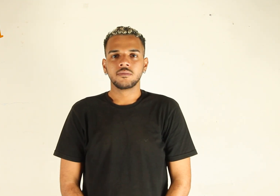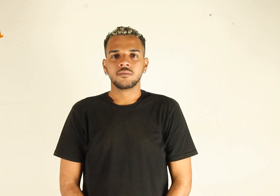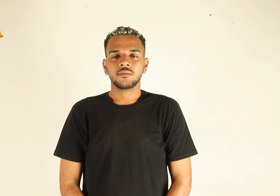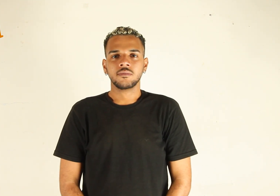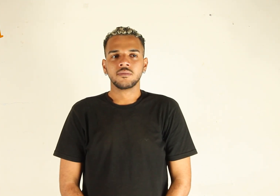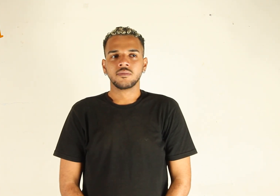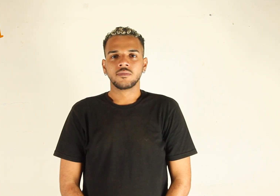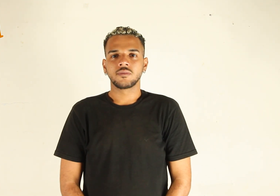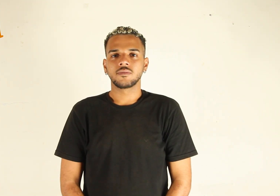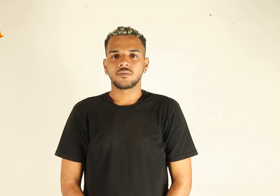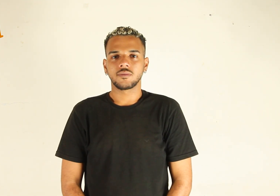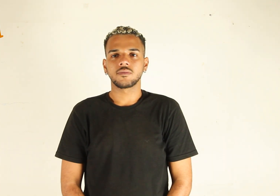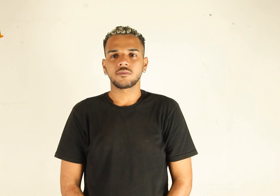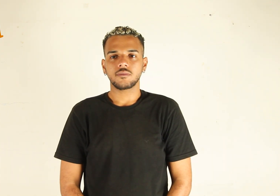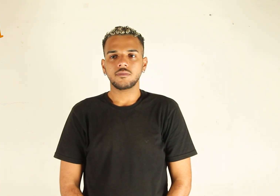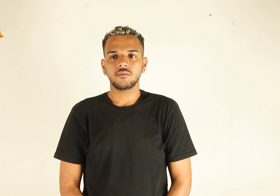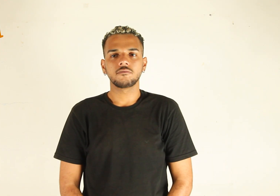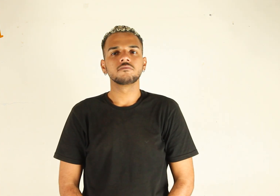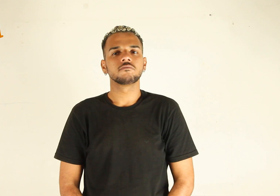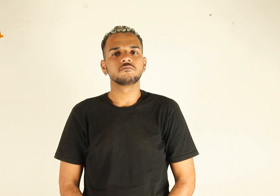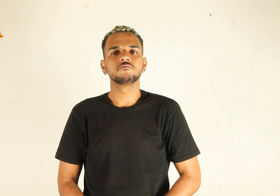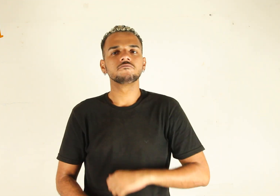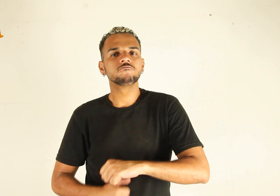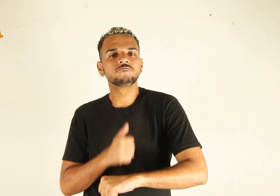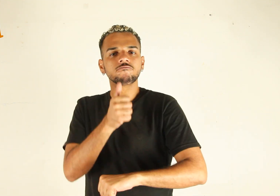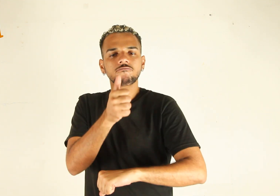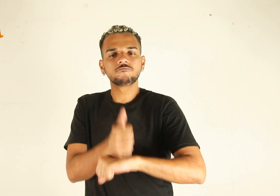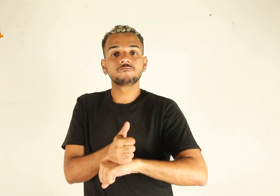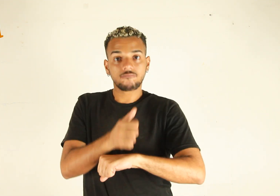aos conquistadores a mudarem de lado e aderirem à sua causa.